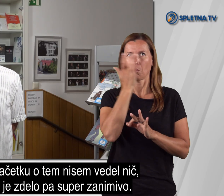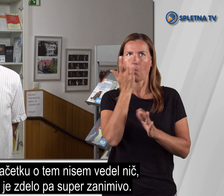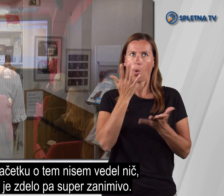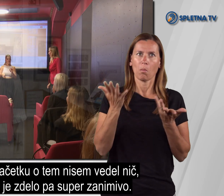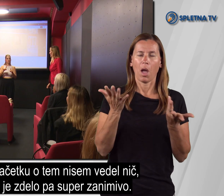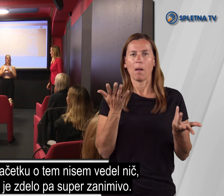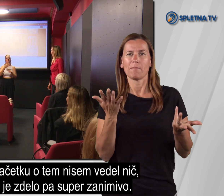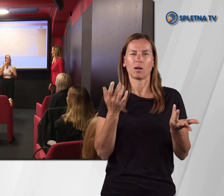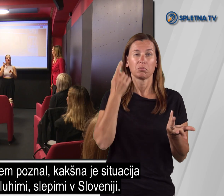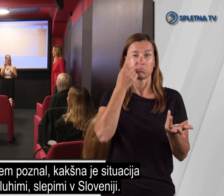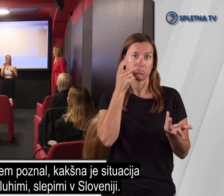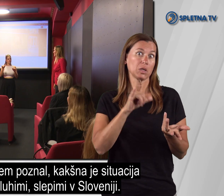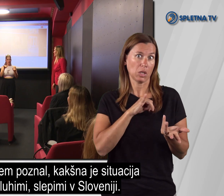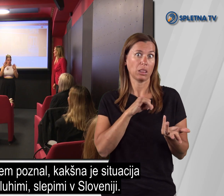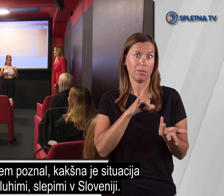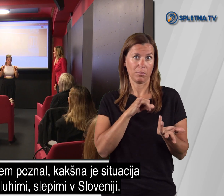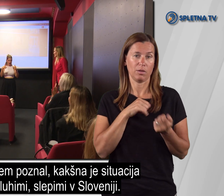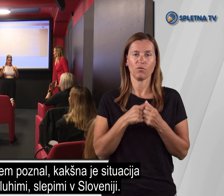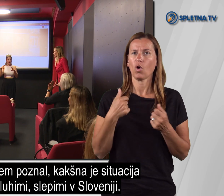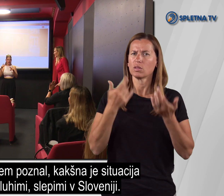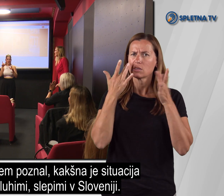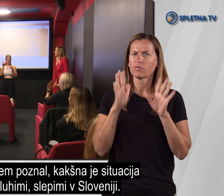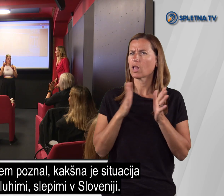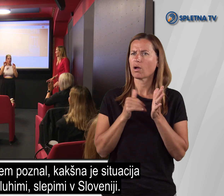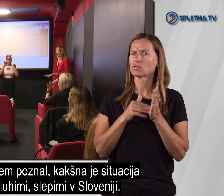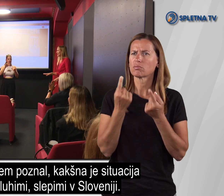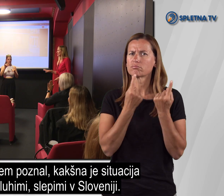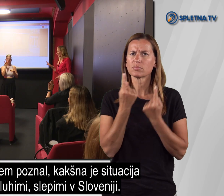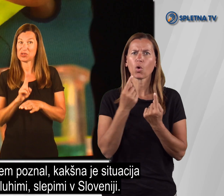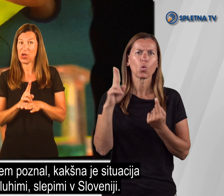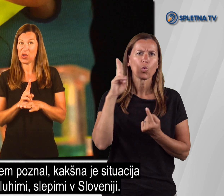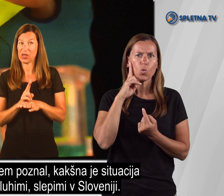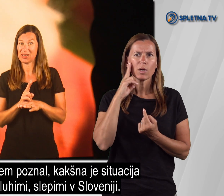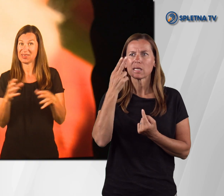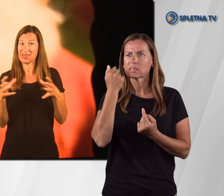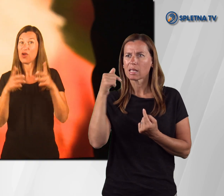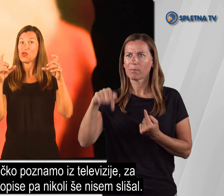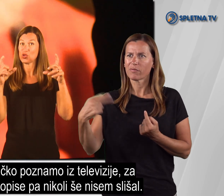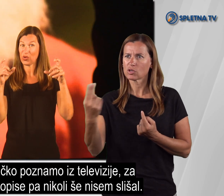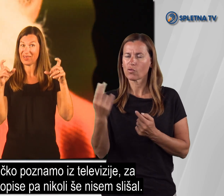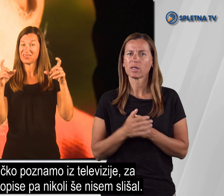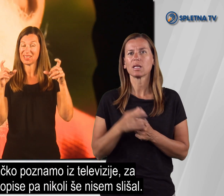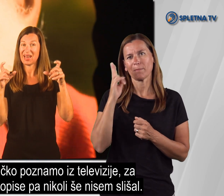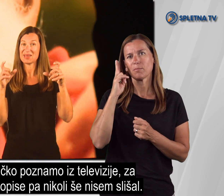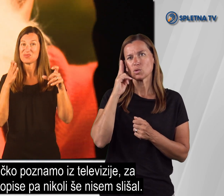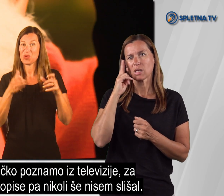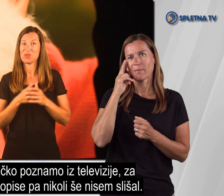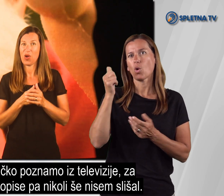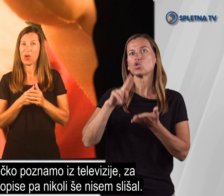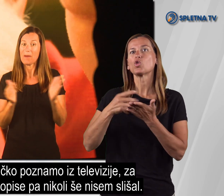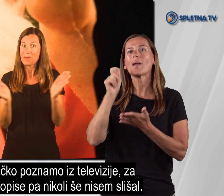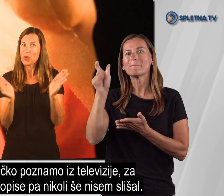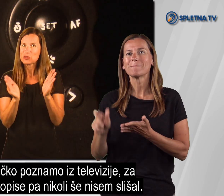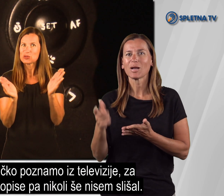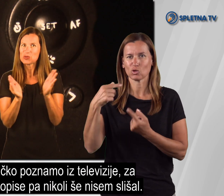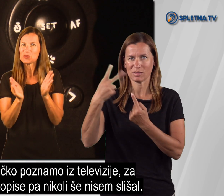pa super zanimivo. Niti nisem poznal, kakšna je situacija z gluhimi, slepimi v Sloveniji. Tolmačko poznamo iz